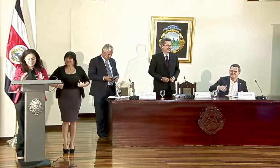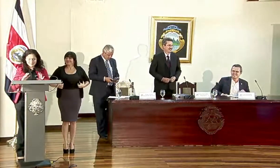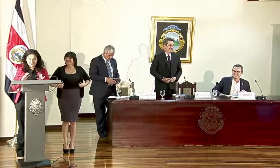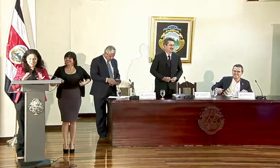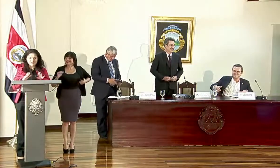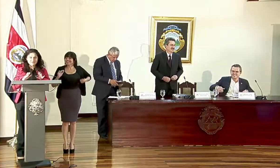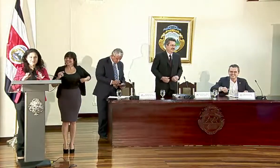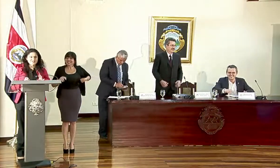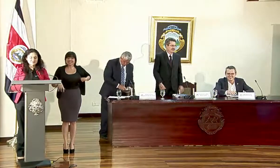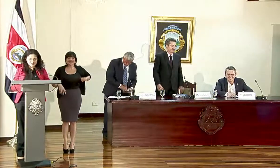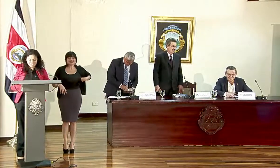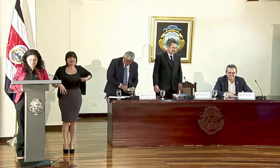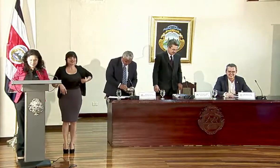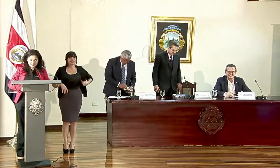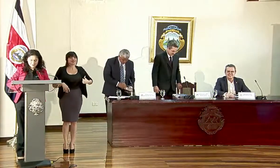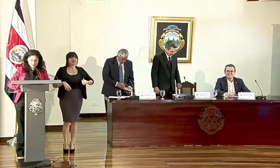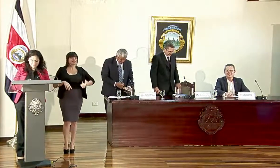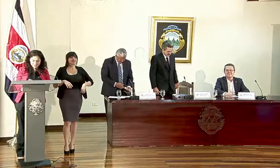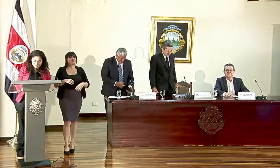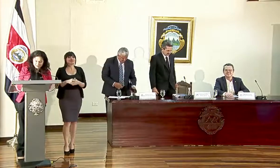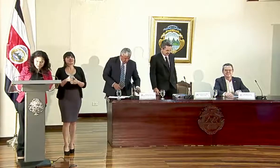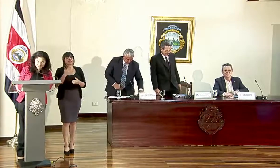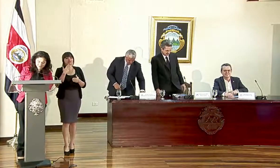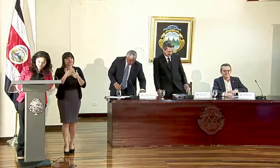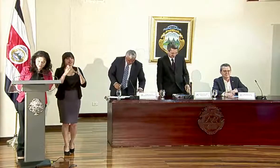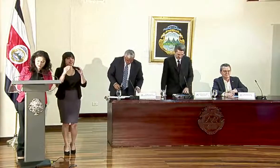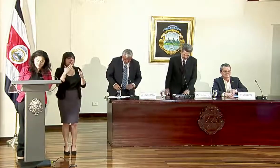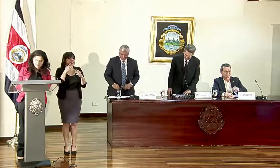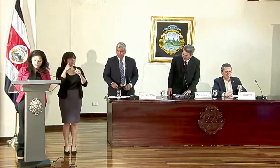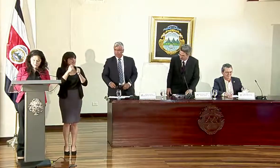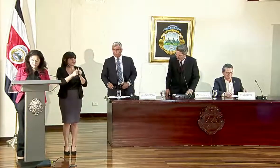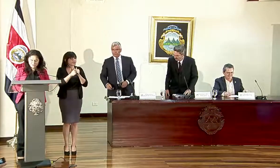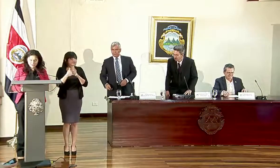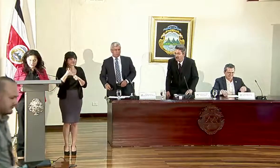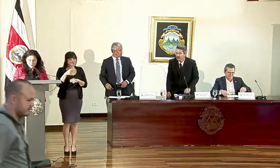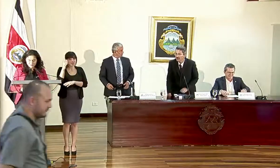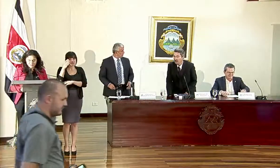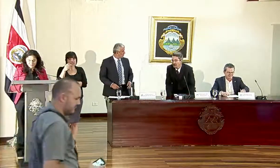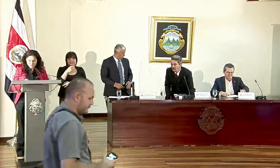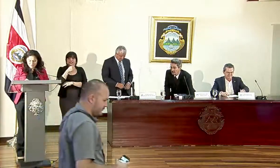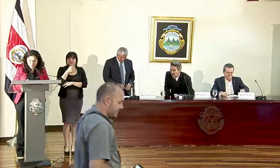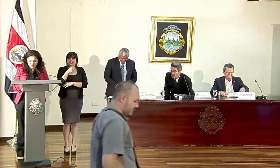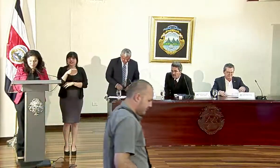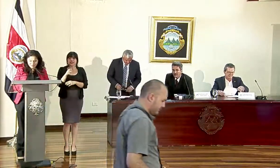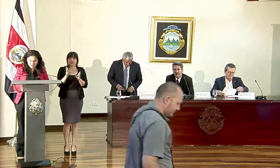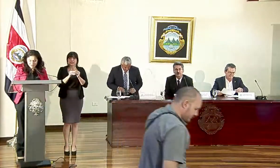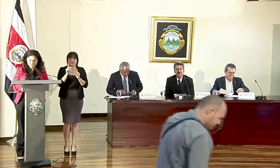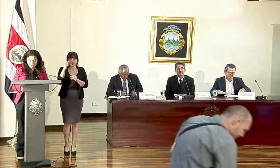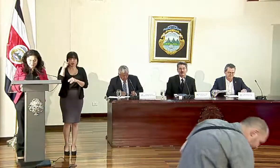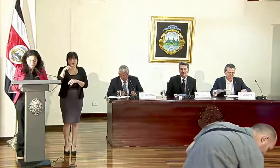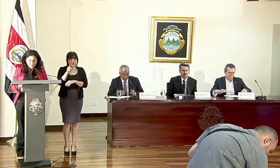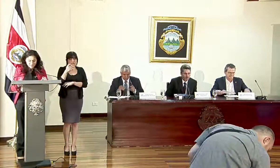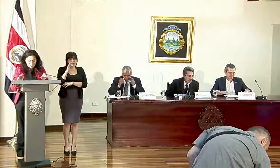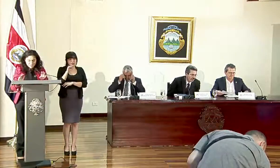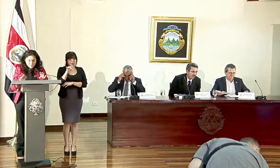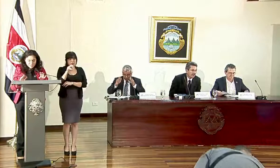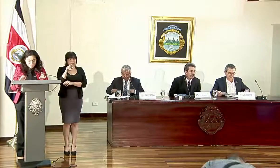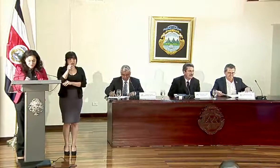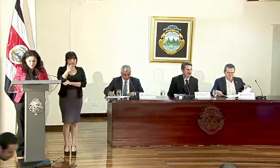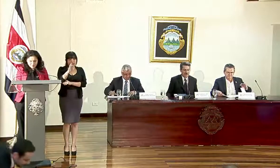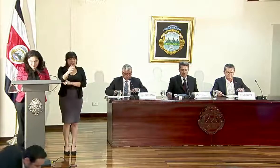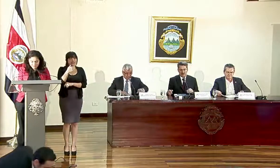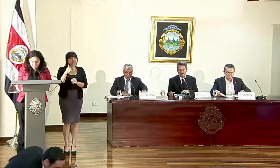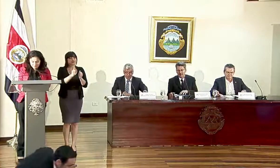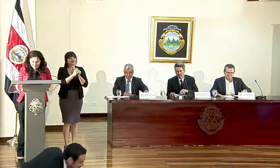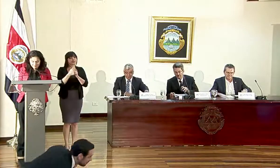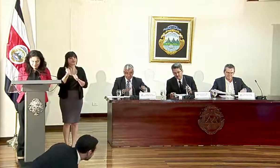Muy buenas tardes, colegas. Muchísimas gracias por acompañarnos en esta conferencia del Consejo de Gobierno de hoy, 19 de mayo de 2015.